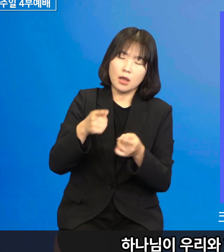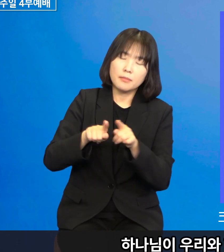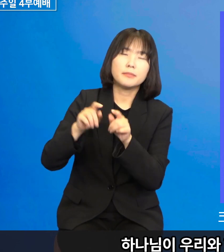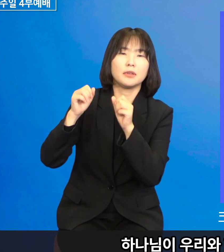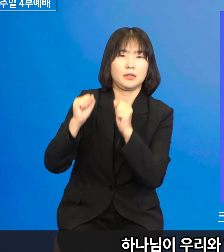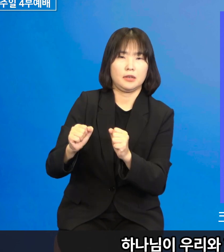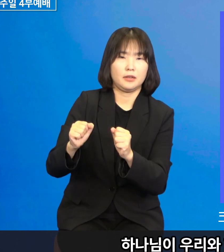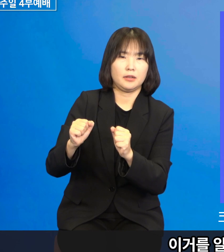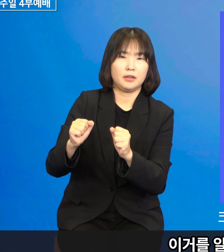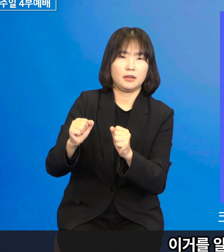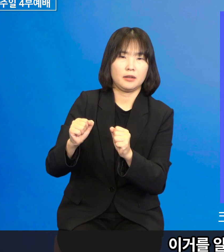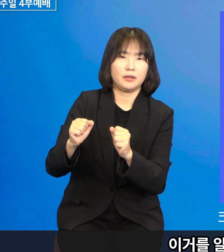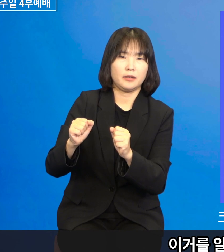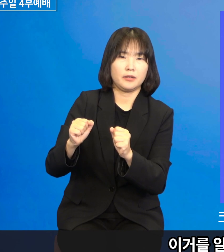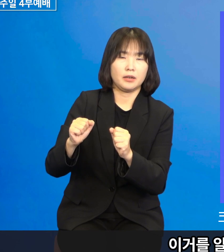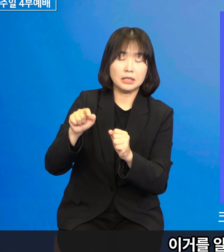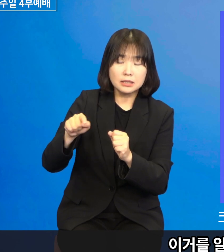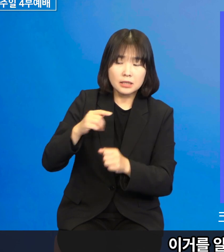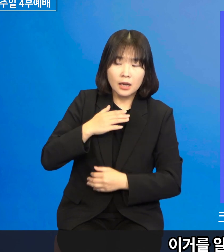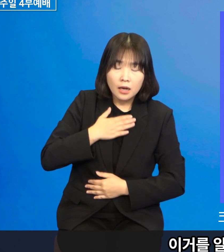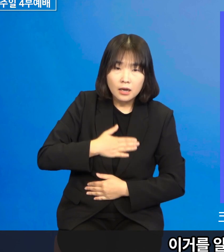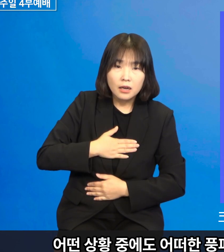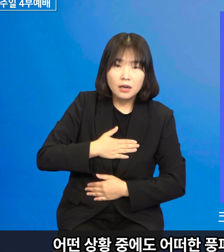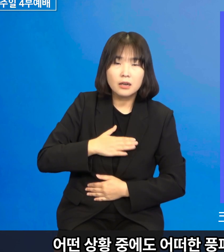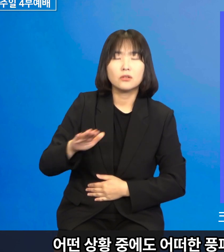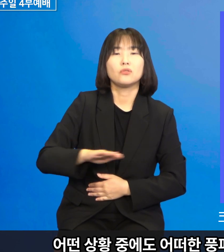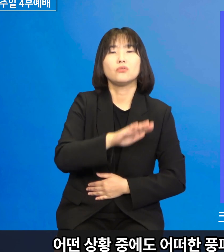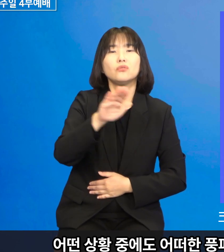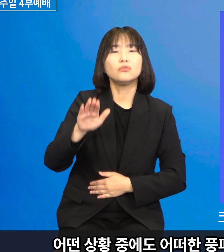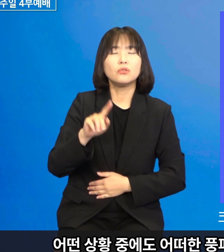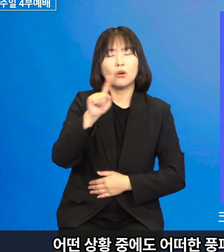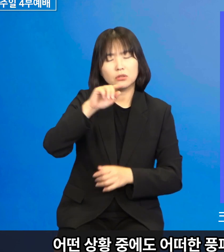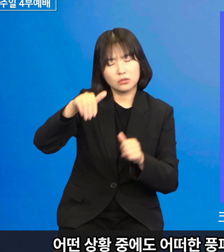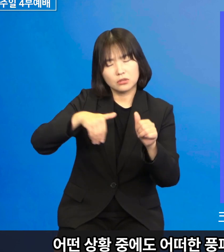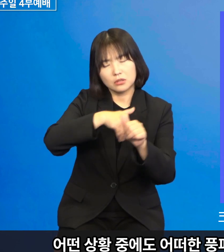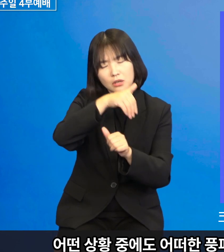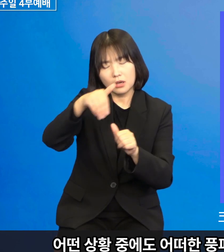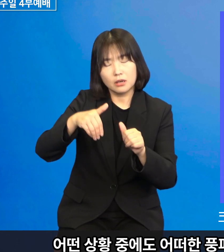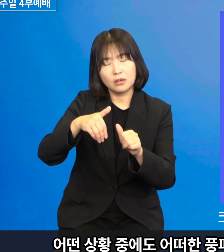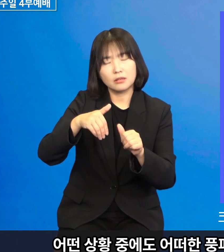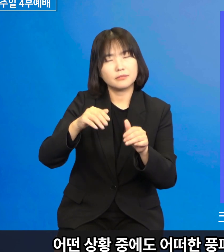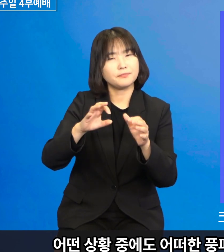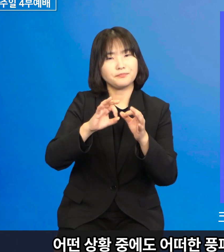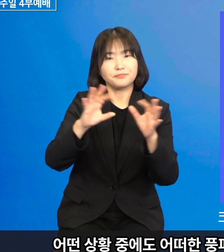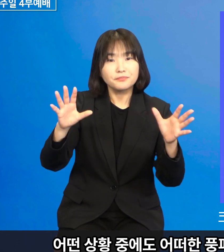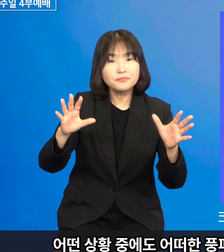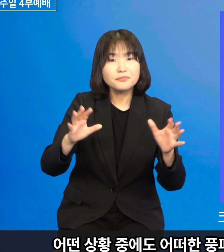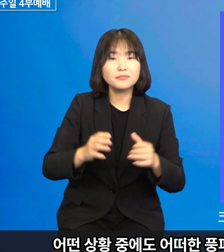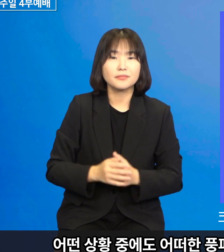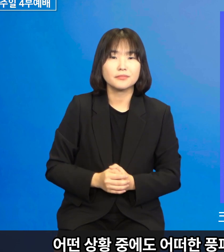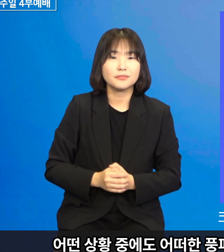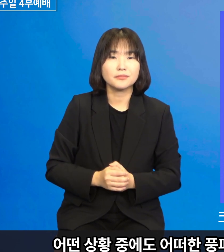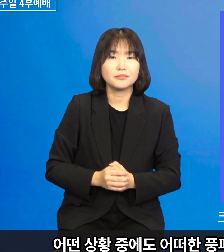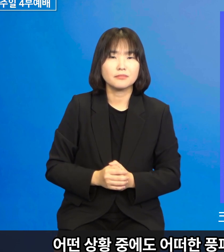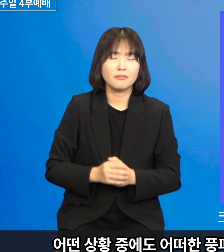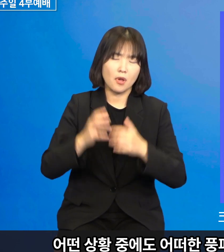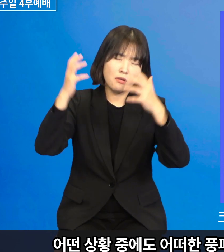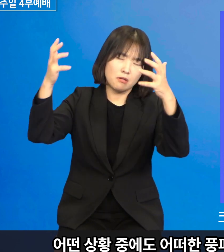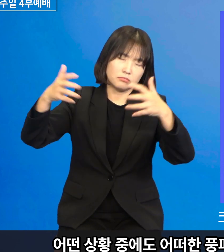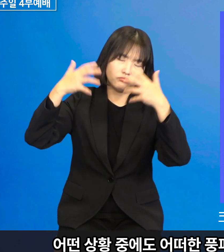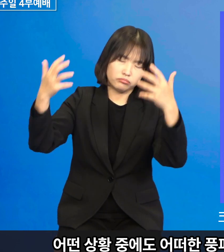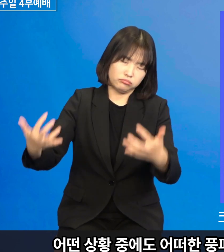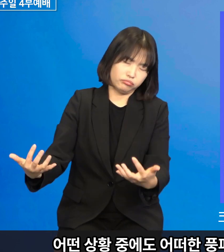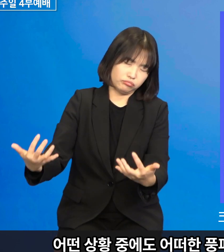계시다니까요. 이거를 알면 우리는요 어떤 상황 중에도 어떤 풍파가